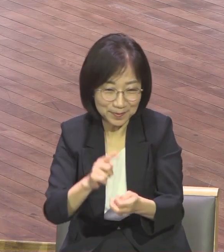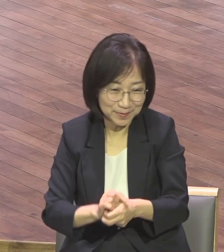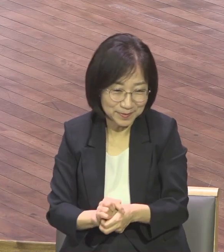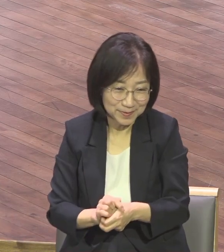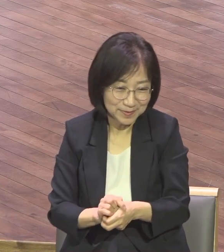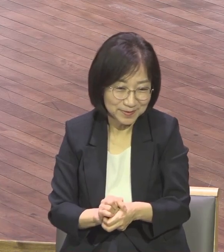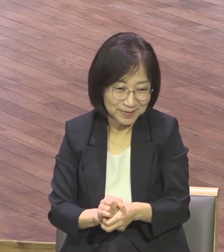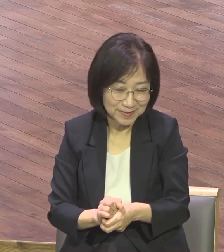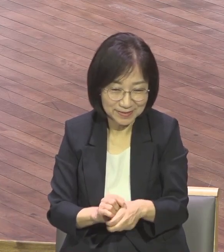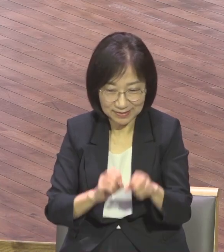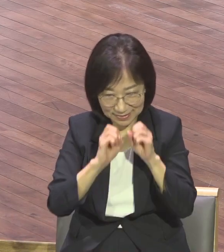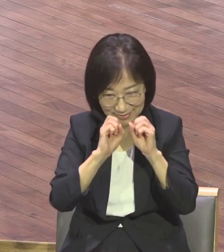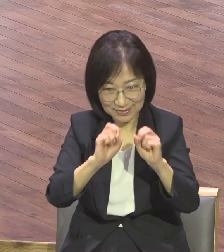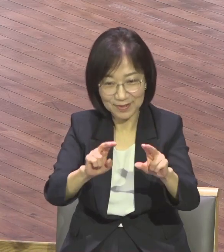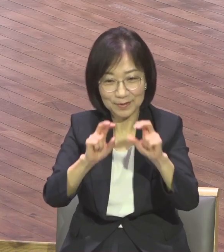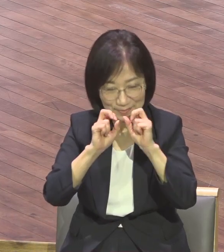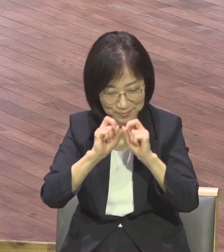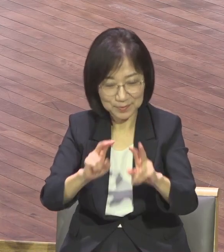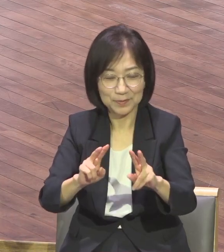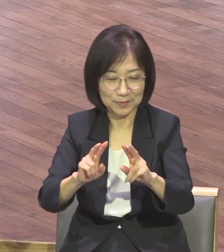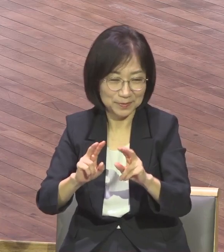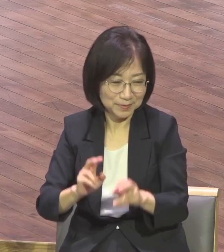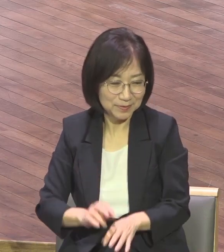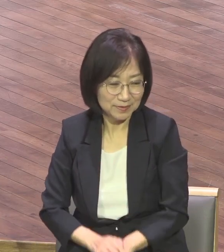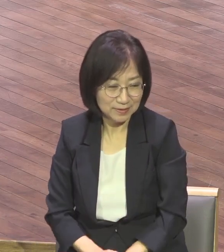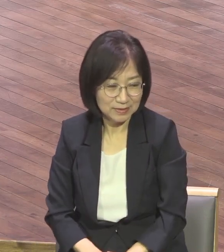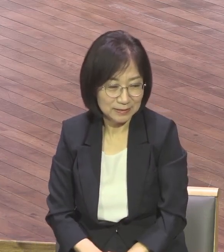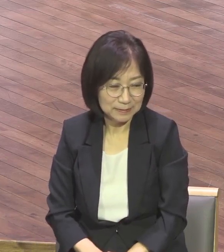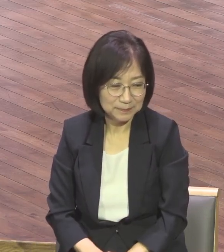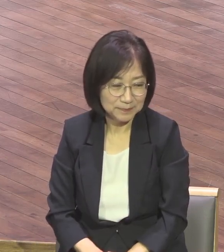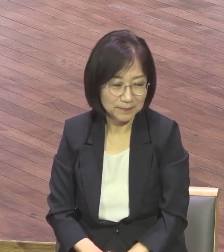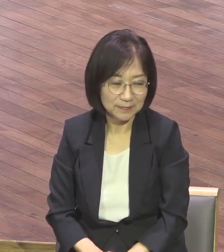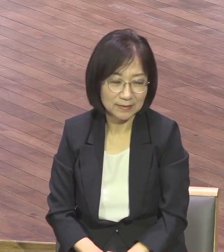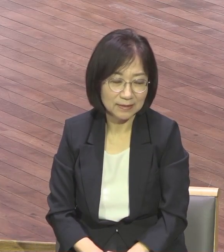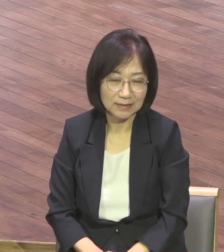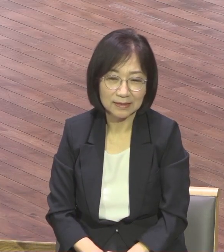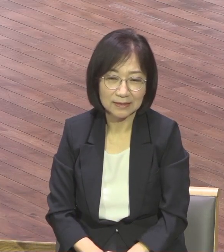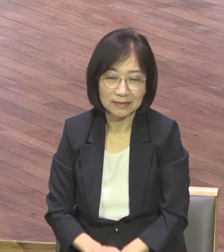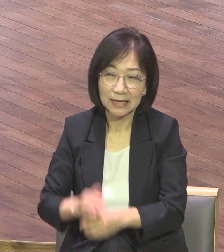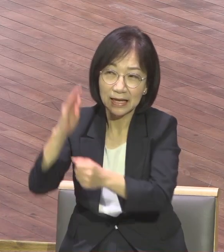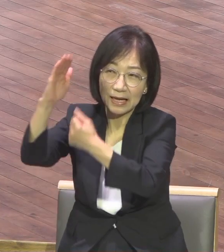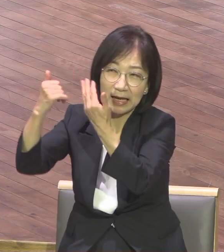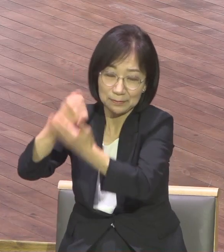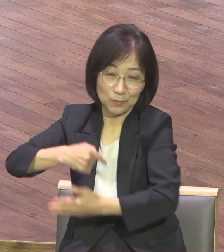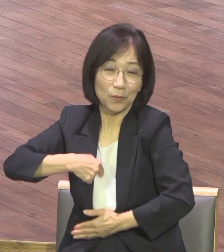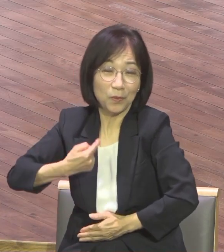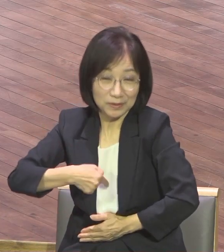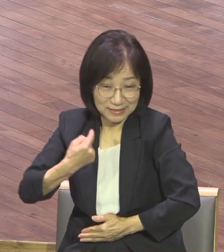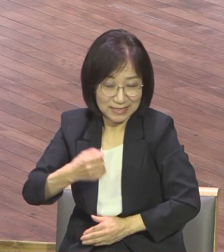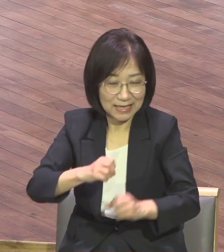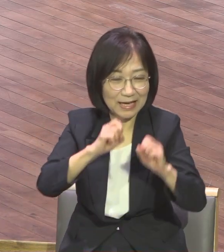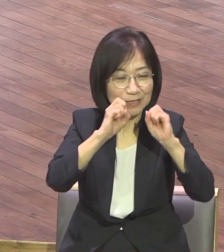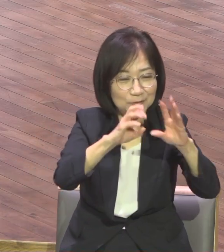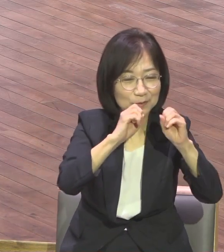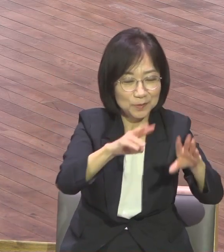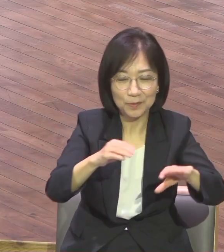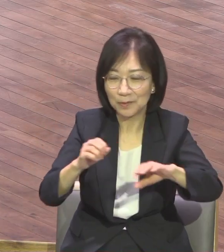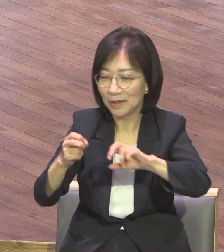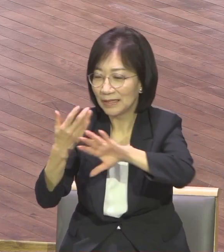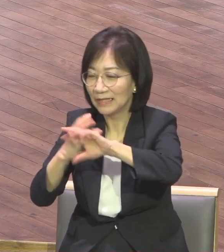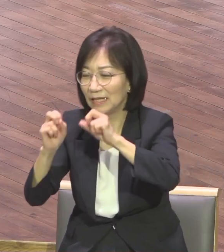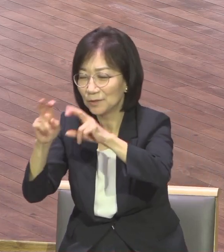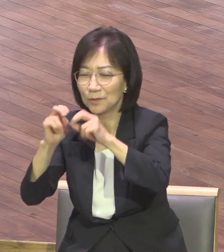상급 주시려고 이 우리를 통해서 선교라는 전도를 통해서 영혼을